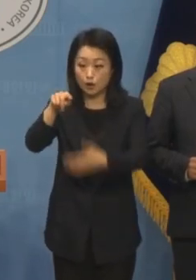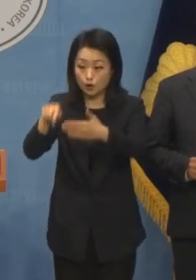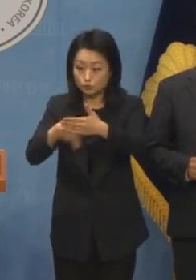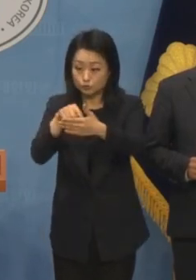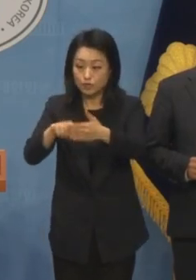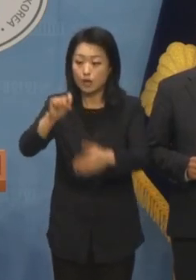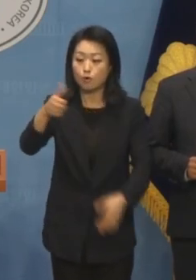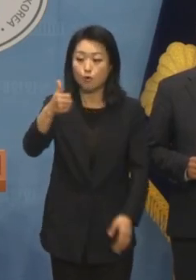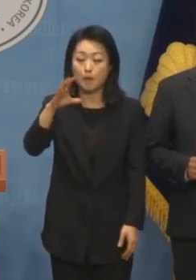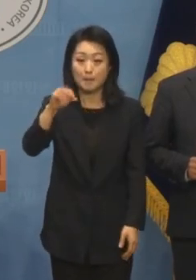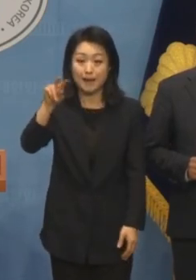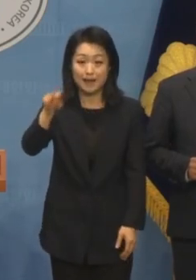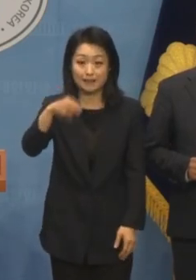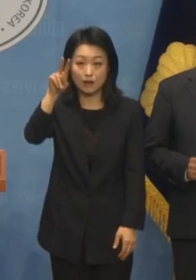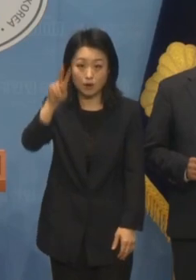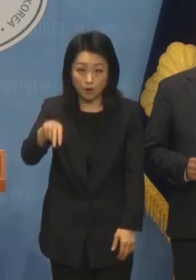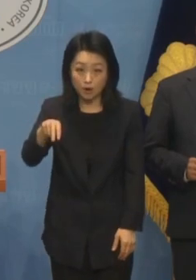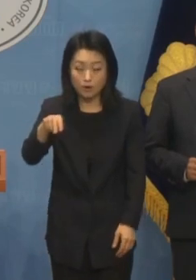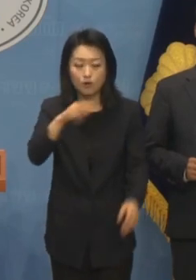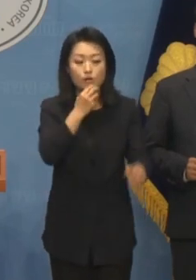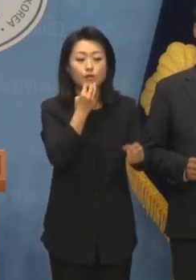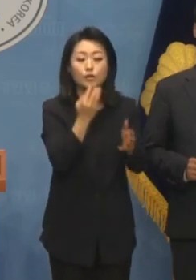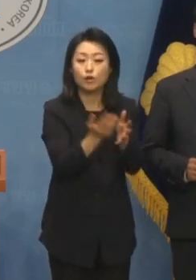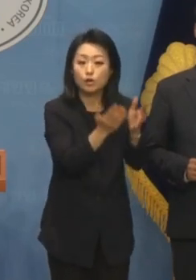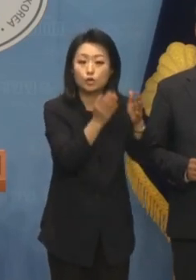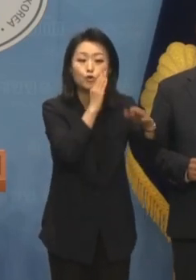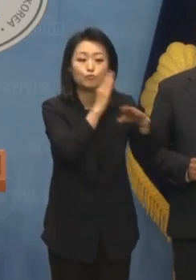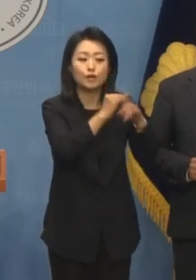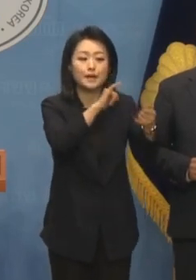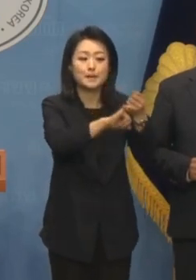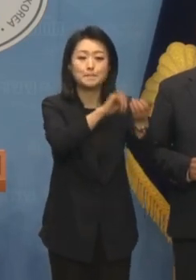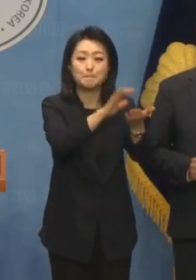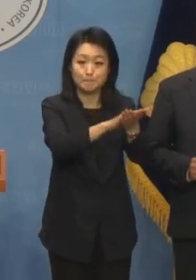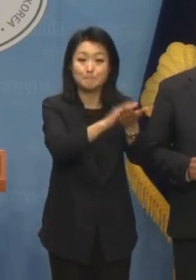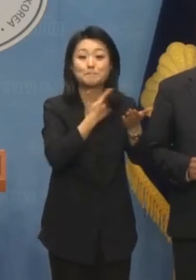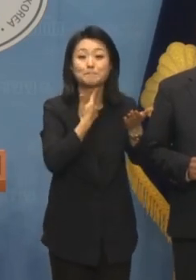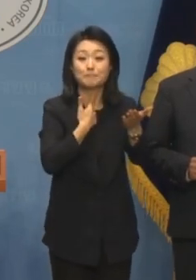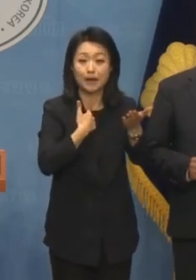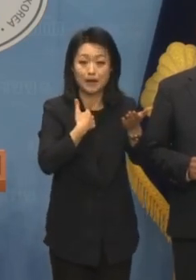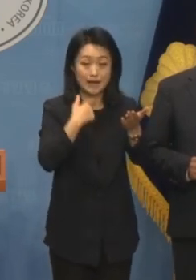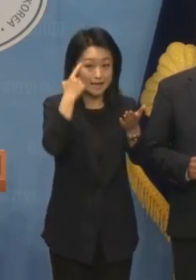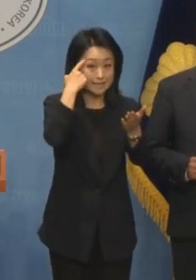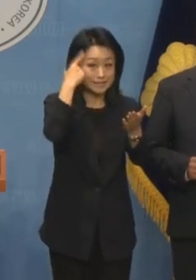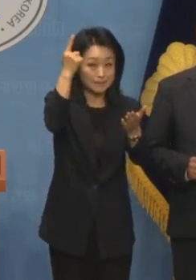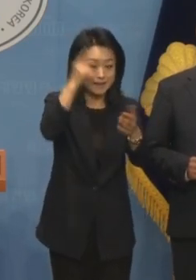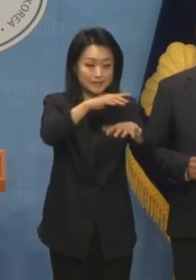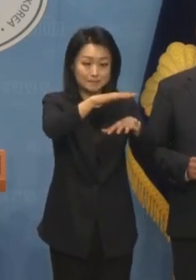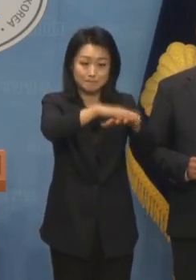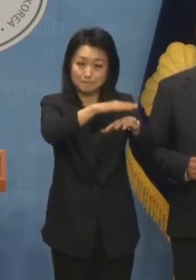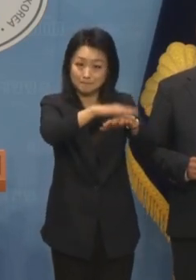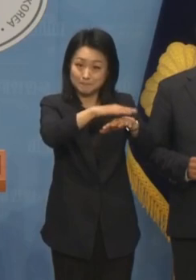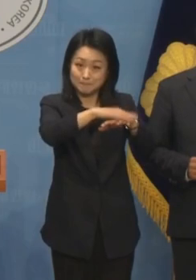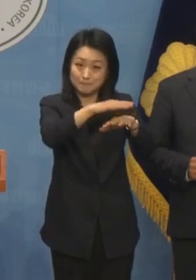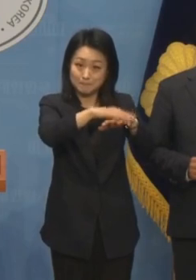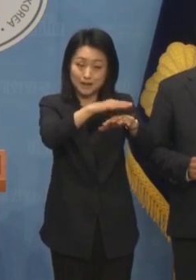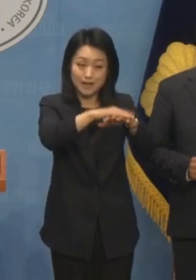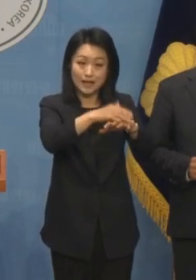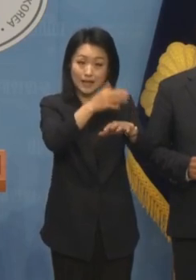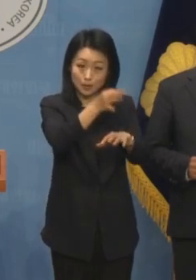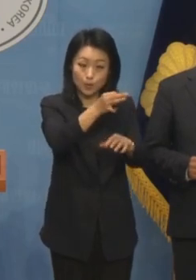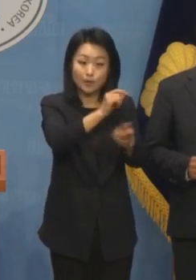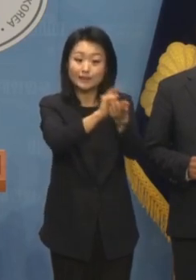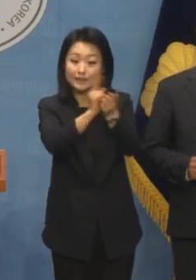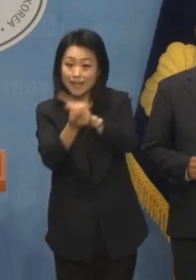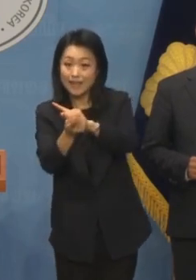달러는 경기도가 북한에 약속한 스마트팜 지능형 농장 비용을